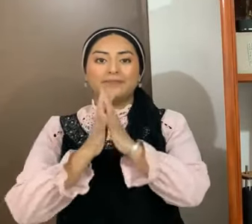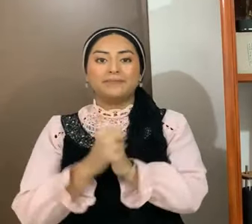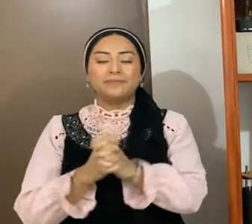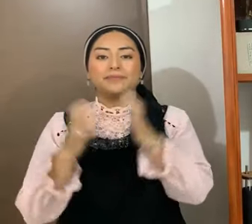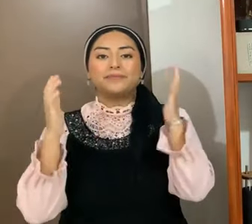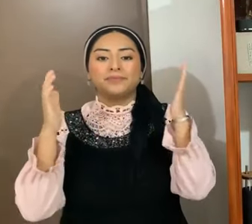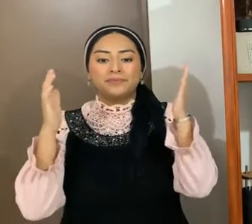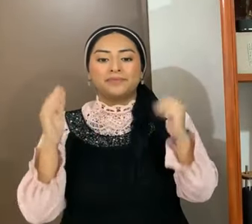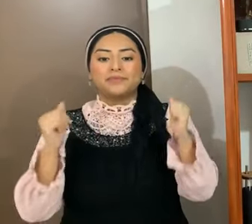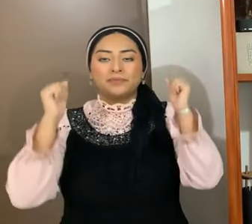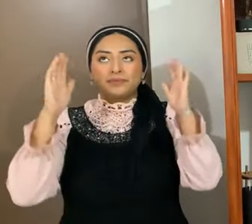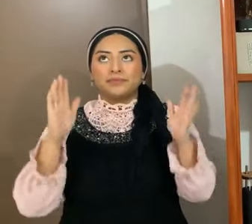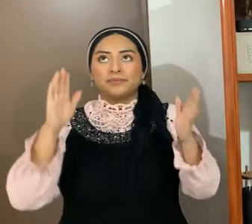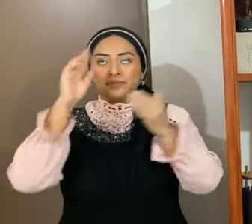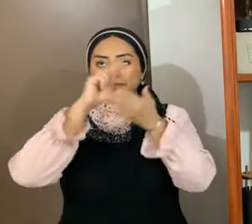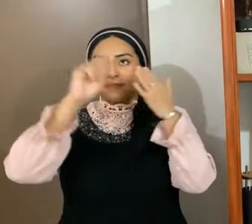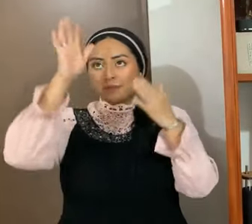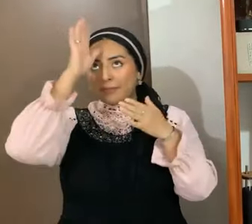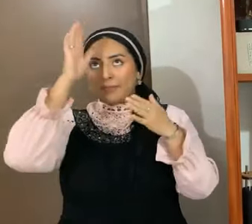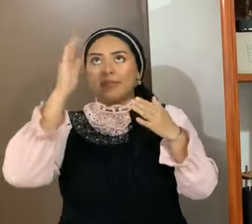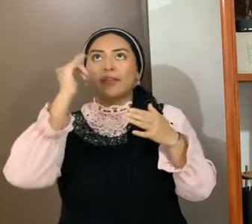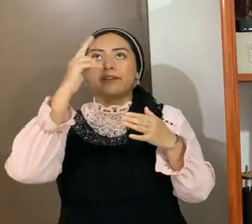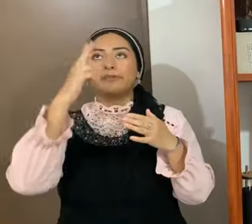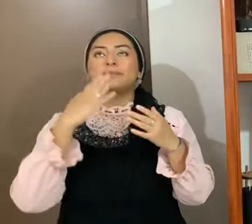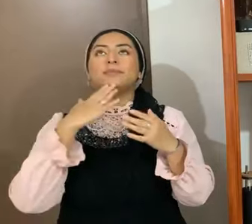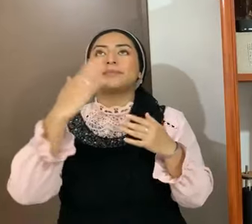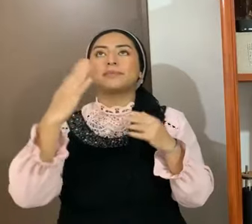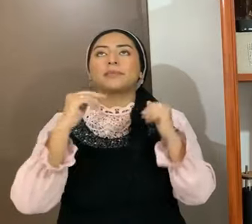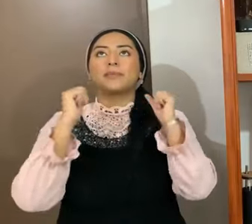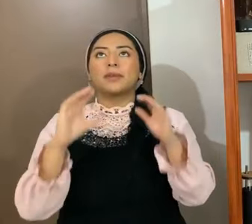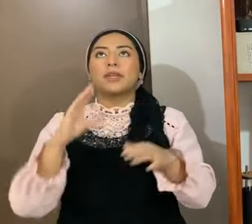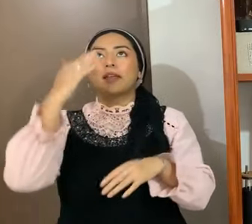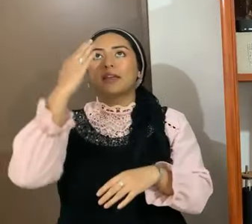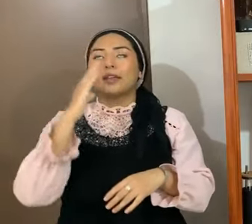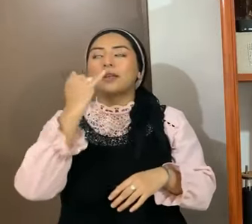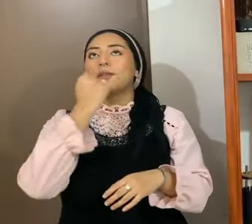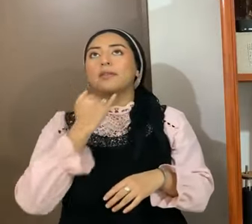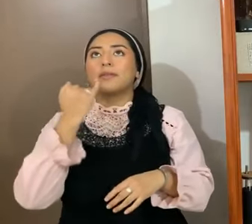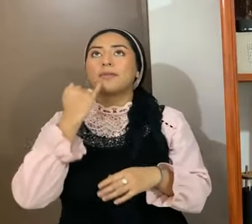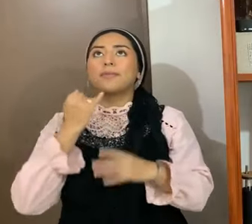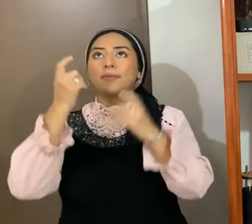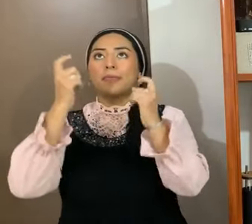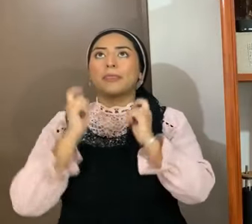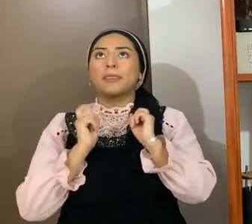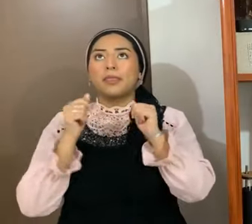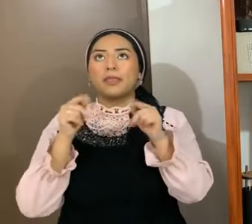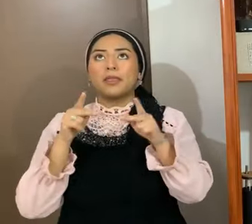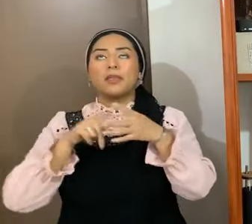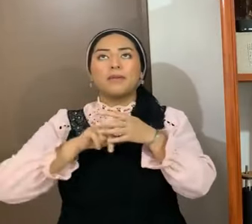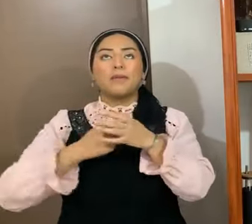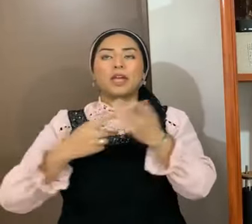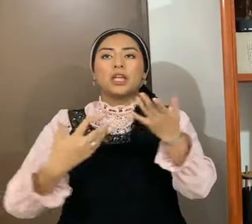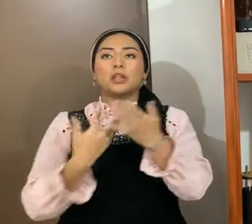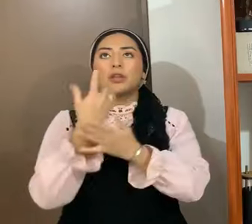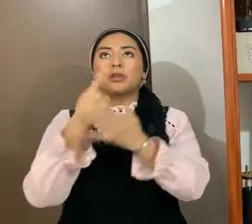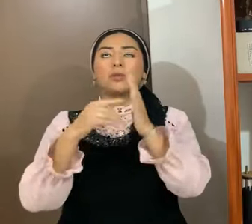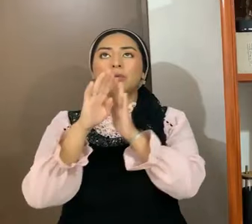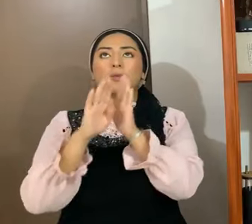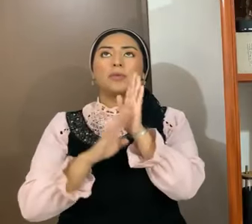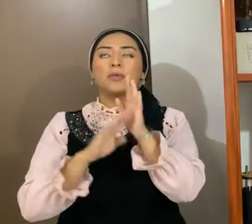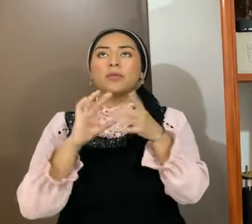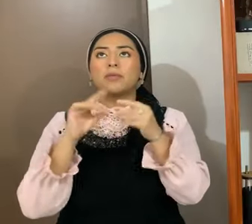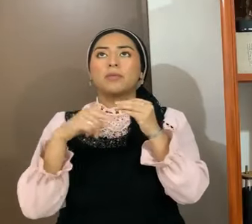Padre eterno Yahweh, te damos gracias, bendito Elohim de Israel, por darnos la oportunidad de comenzar un nuevo libro, el libro